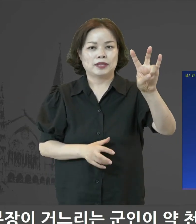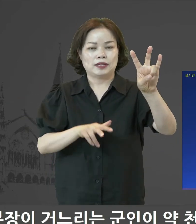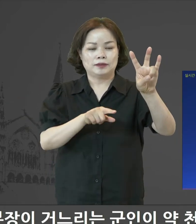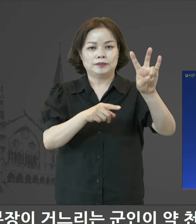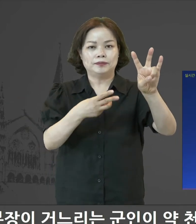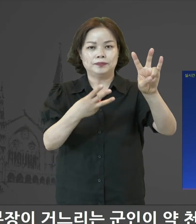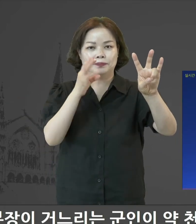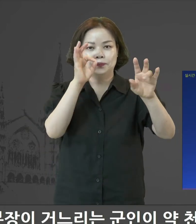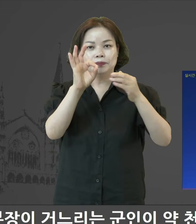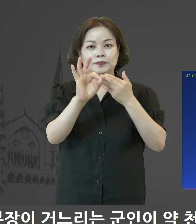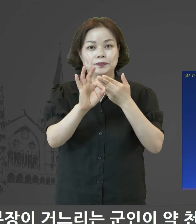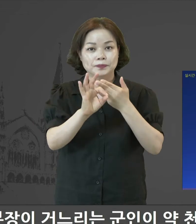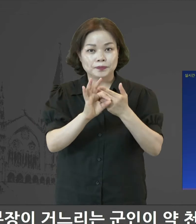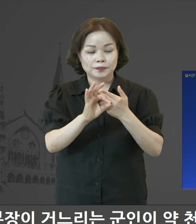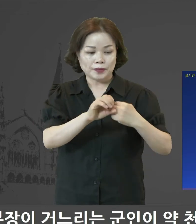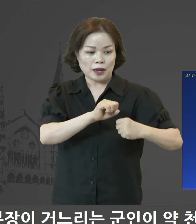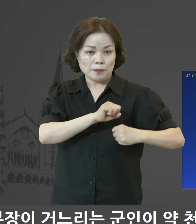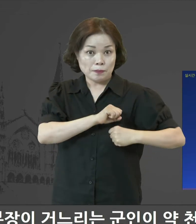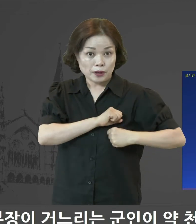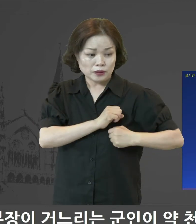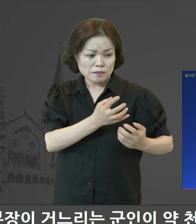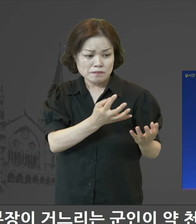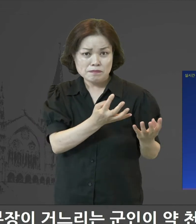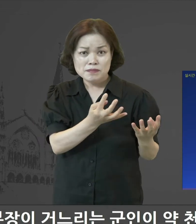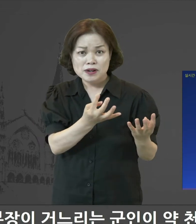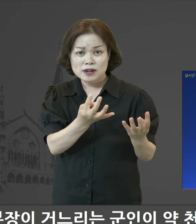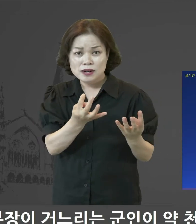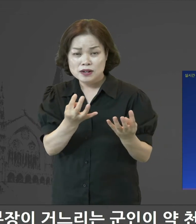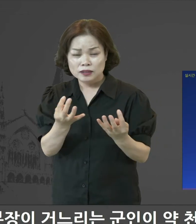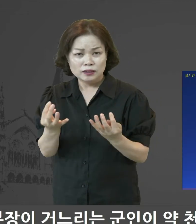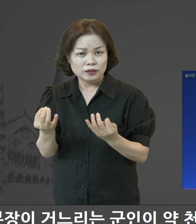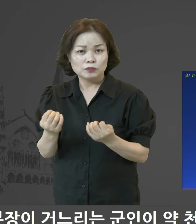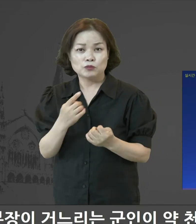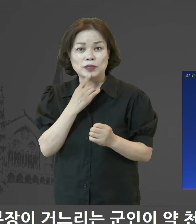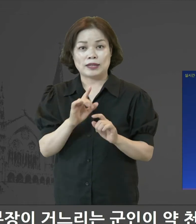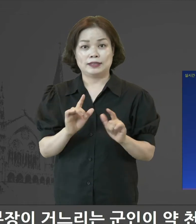보시면 병력만 이렇게 많이 동원한 것이 아니고